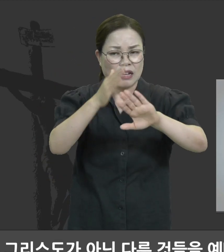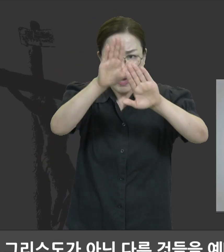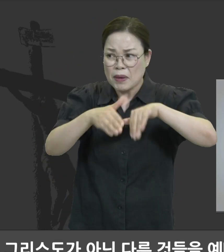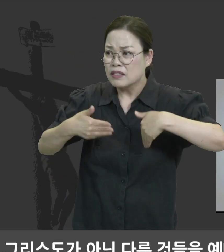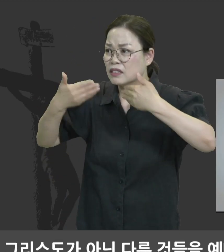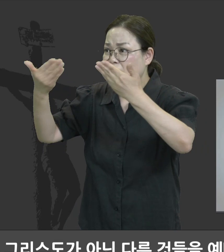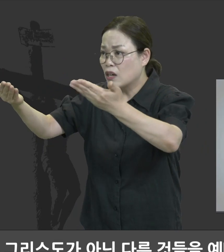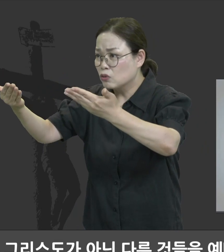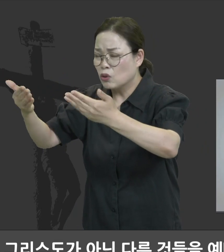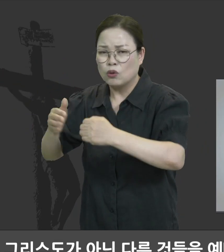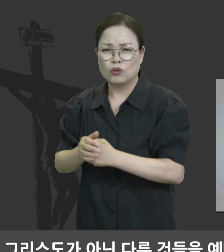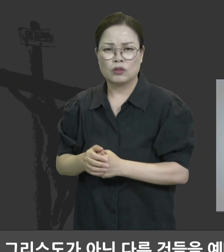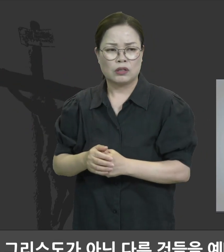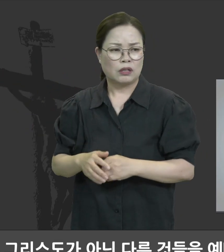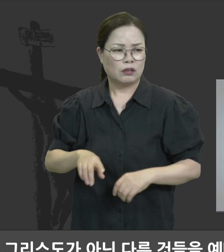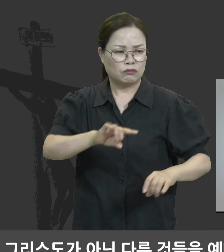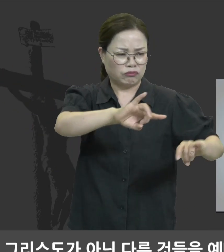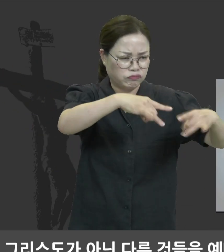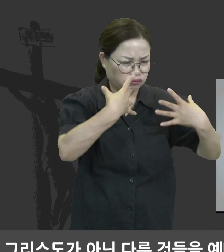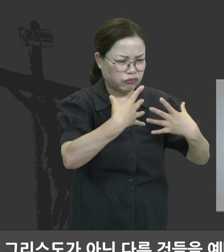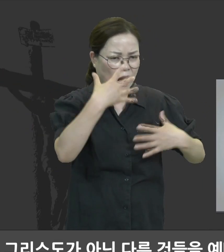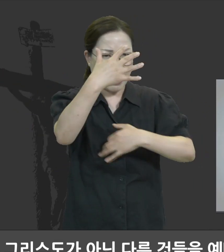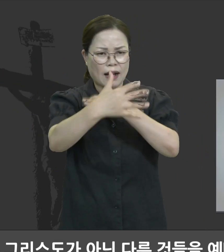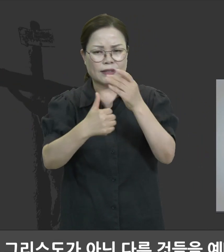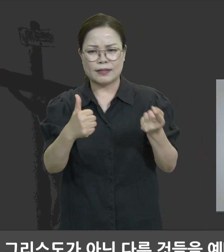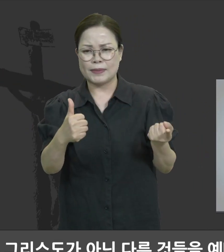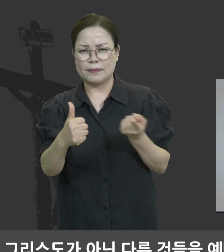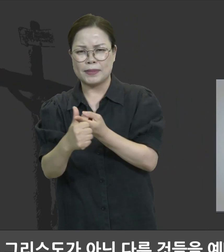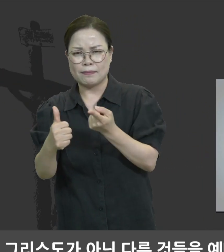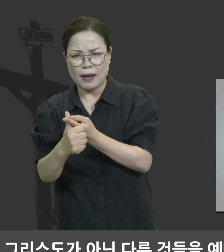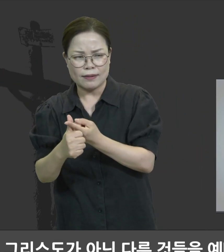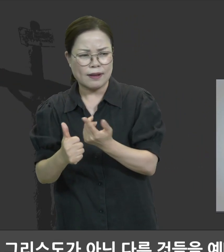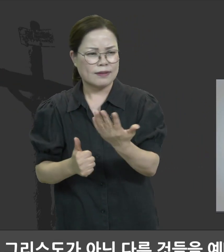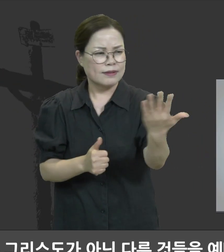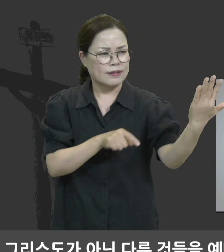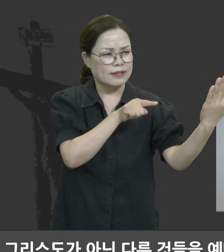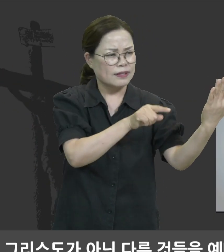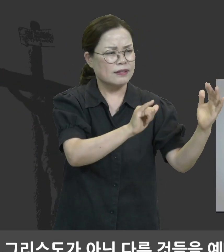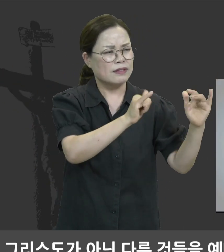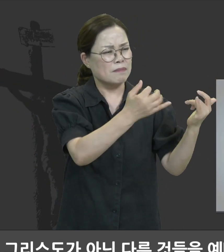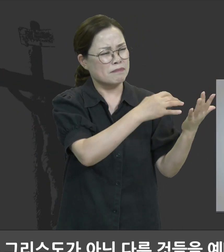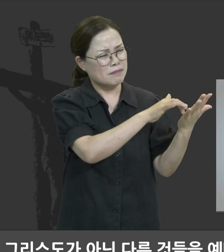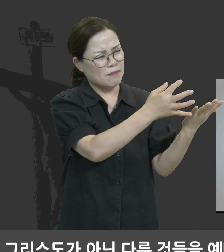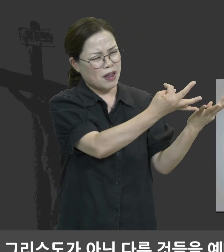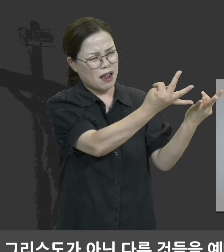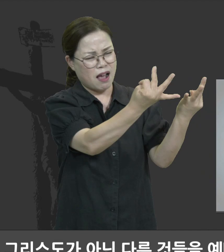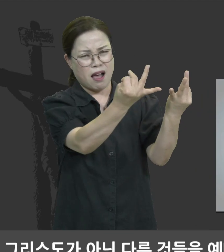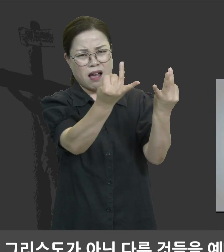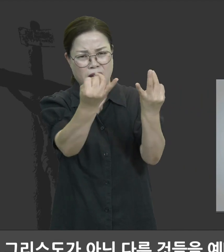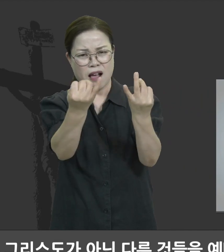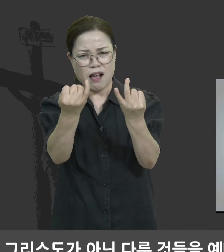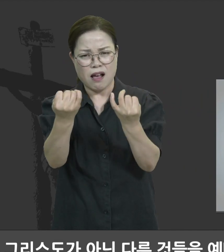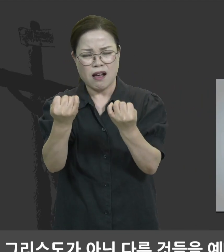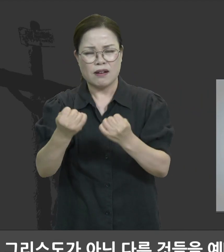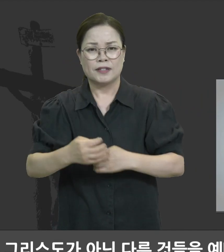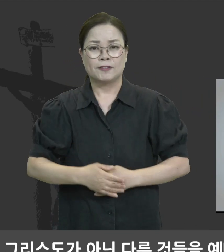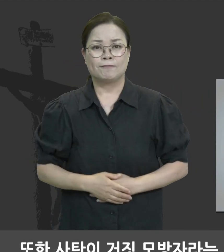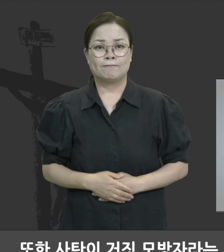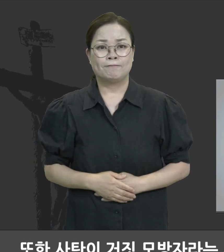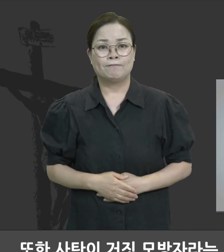하고 우리를 속여 하나님을 비방케 하는 존재들이 이 세상에 무수히 많다는 것을 깨닫게